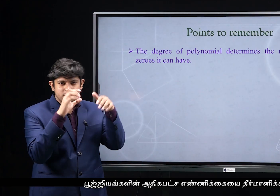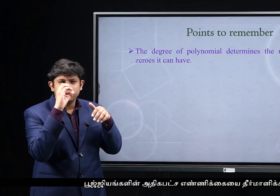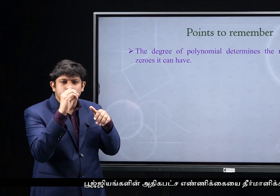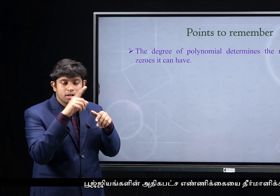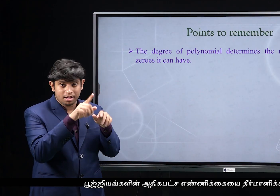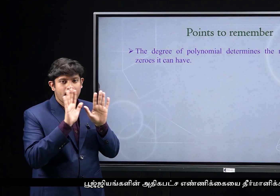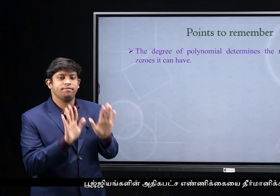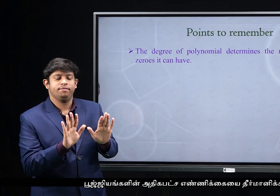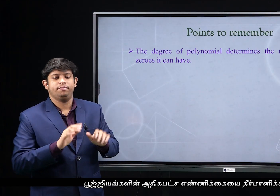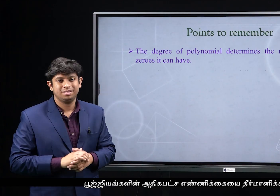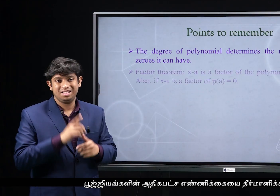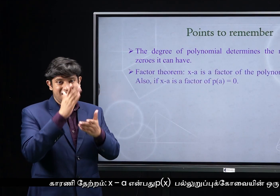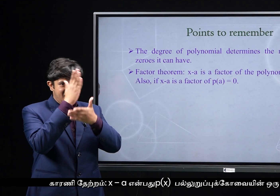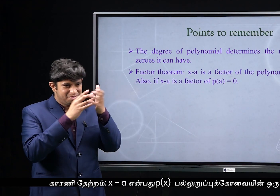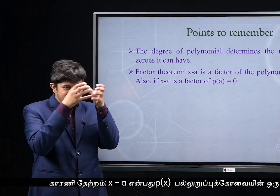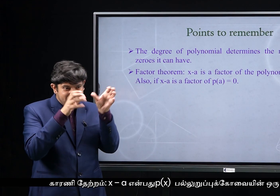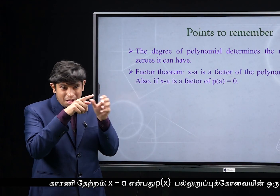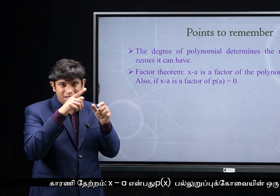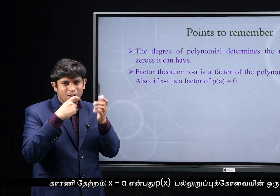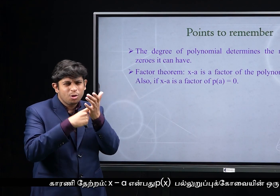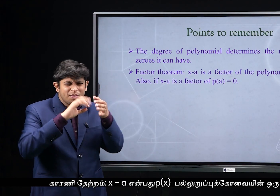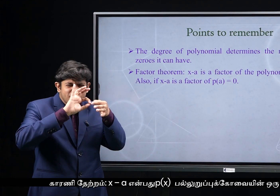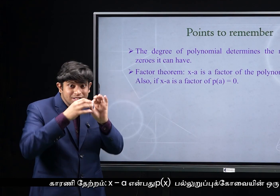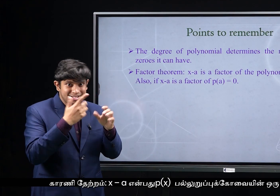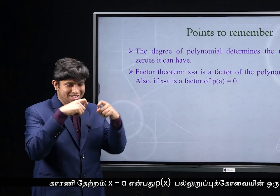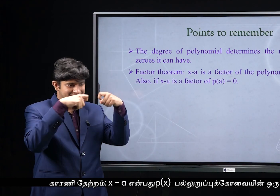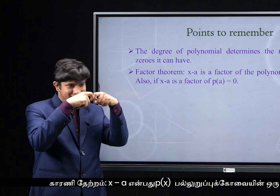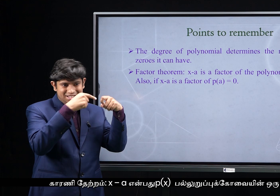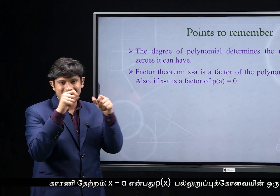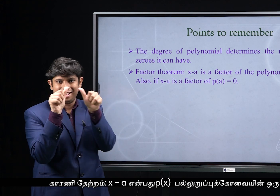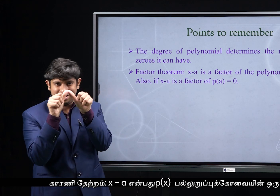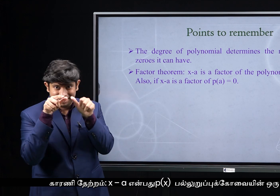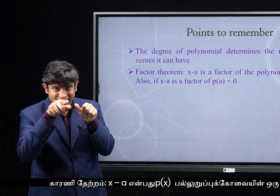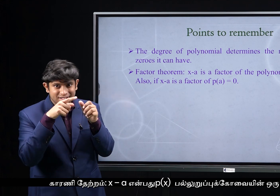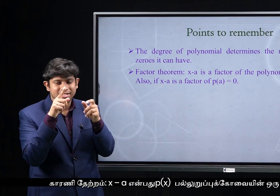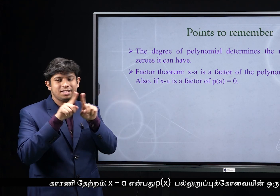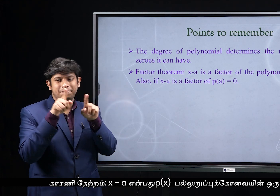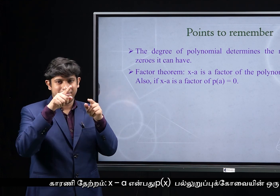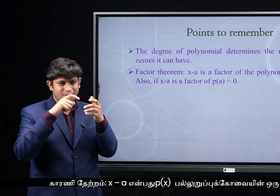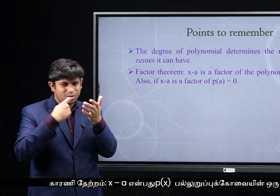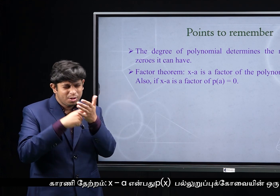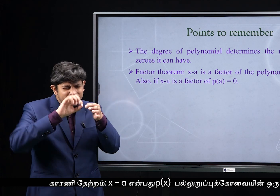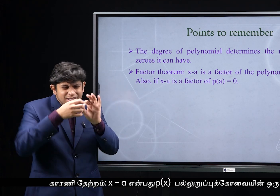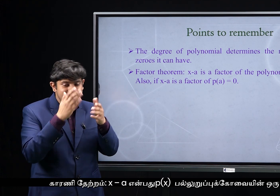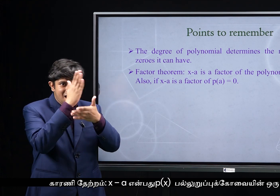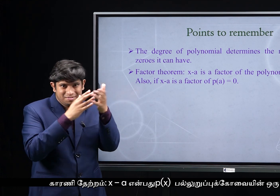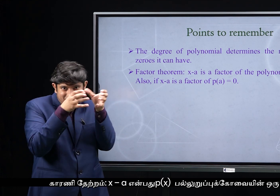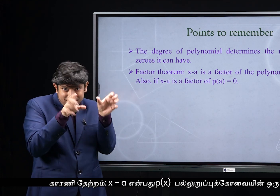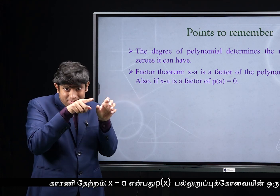எண்ணிக்கையை தீர்மானிக்கிறது. காரணி தேற்றம்: x கழித்தல் a என்பது P வட்ட அடைப்புக்குறிக்குள் x